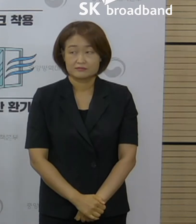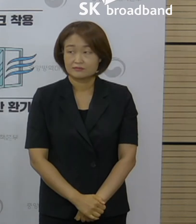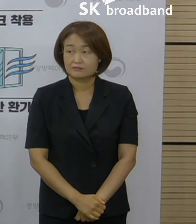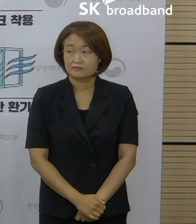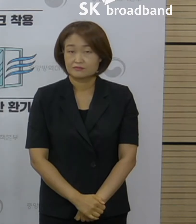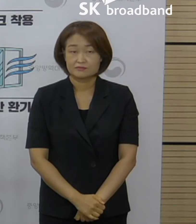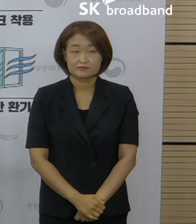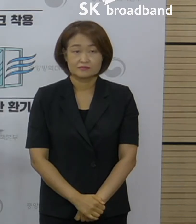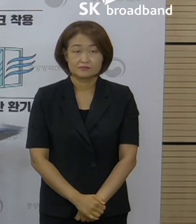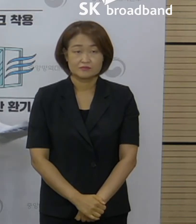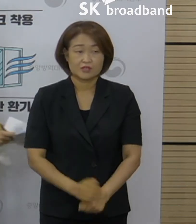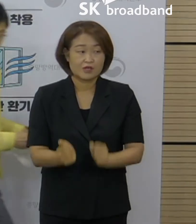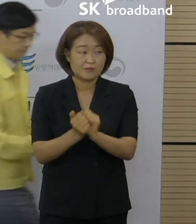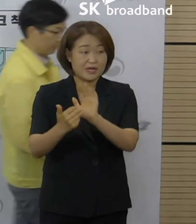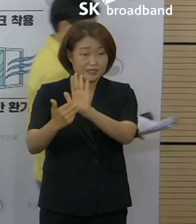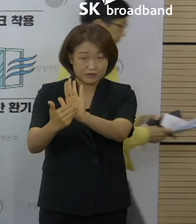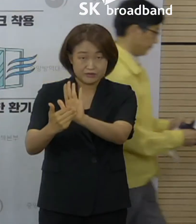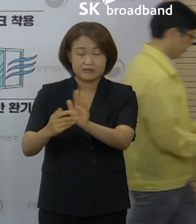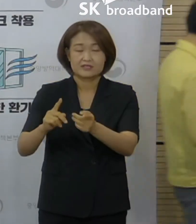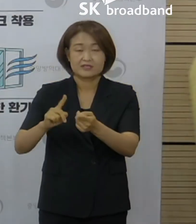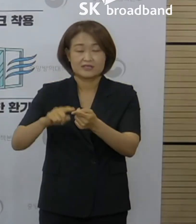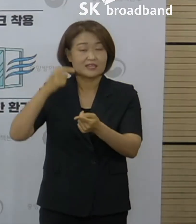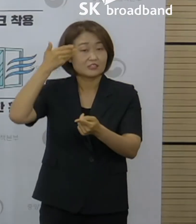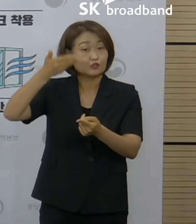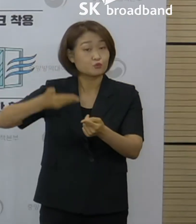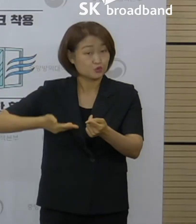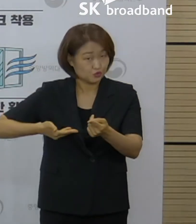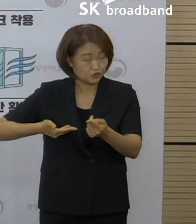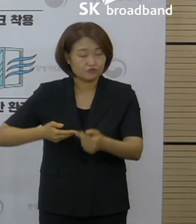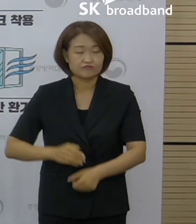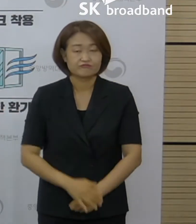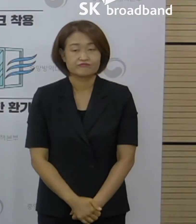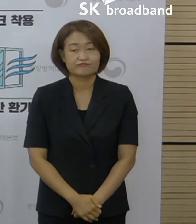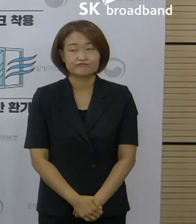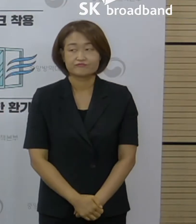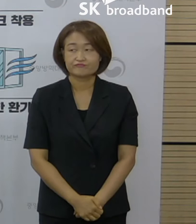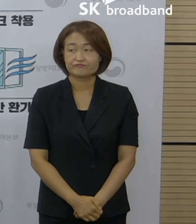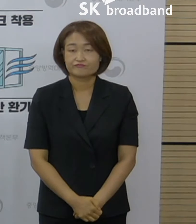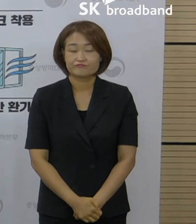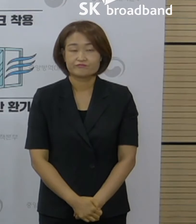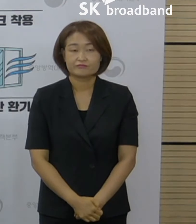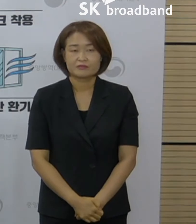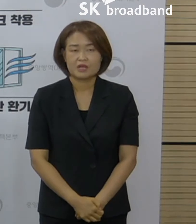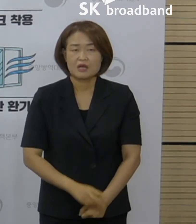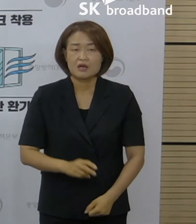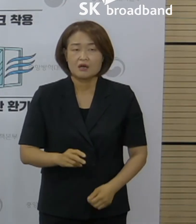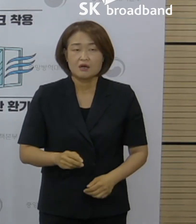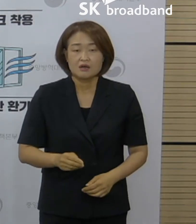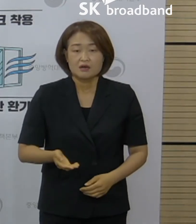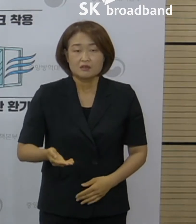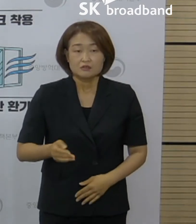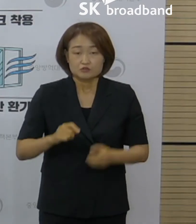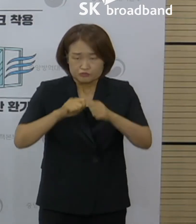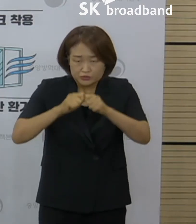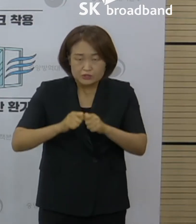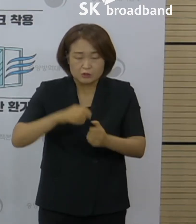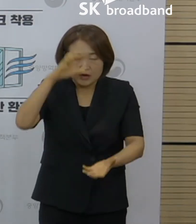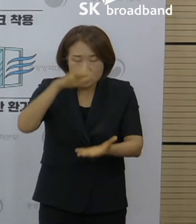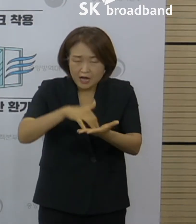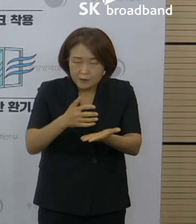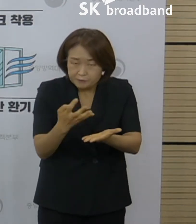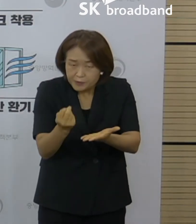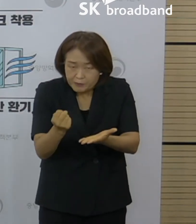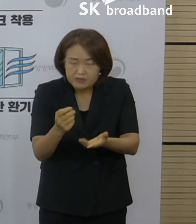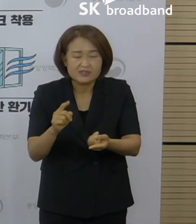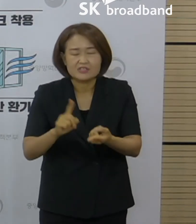다음부터는 또 방역과 관련된 질문 드리도록 하겠습니다. 구체적인 통계나 역학조사 내용은 정리가